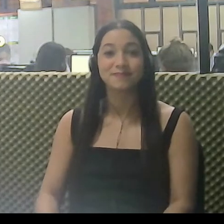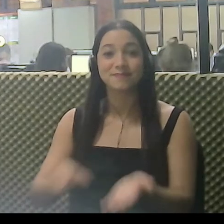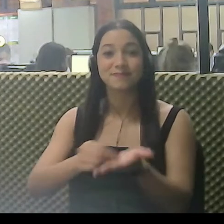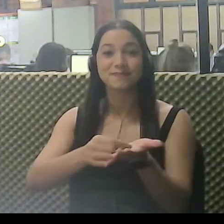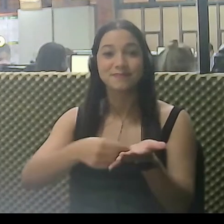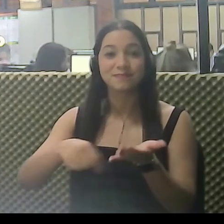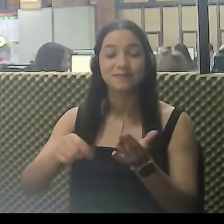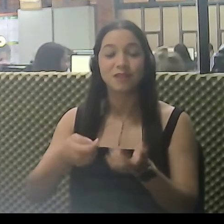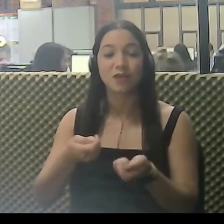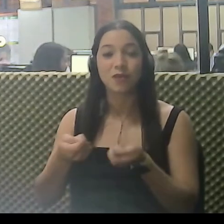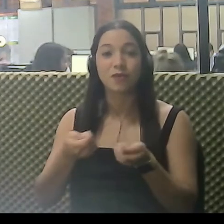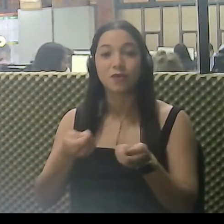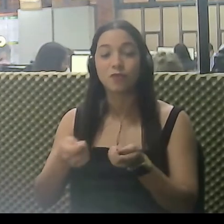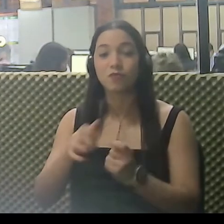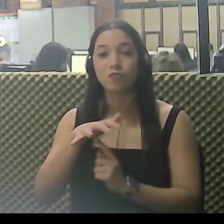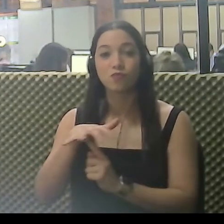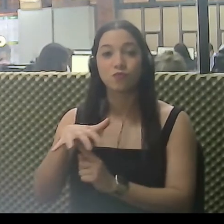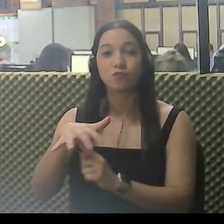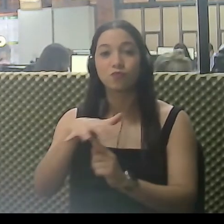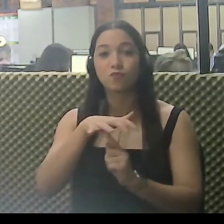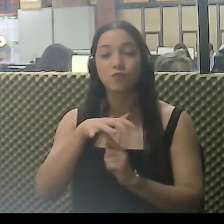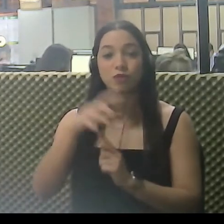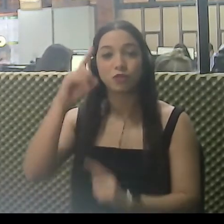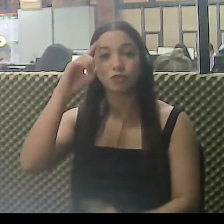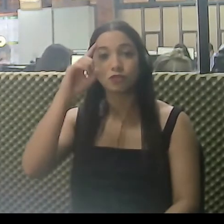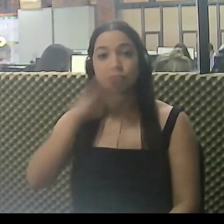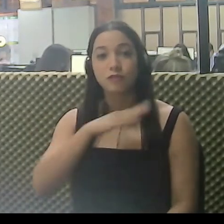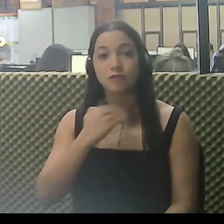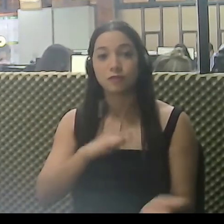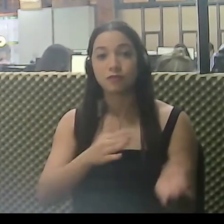Inscrições para comércio ambulante no dia de finados se encerram amanhã.